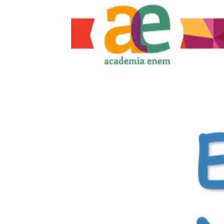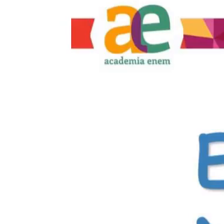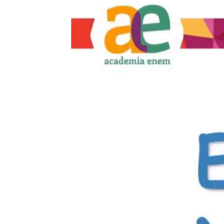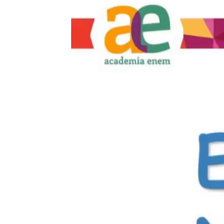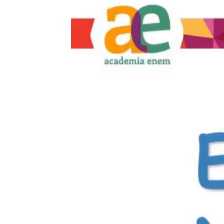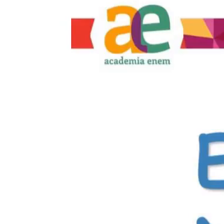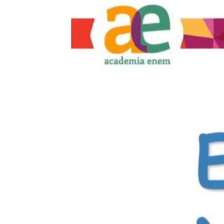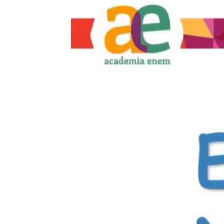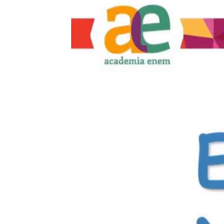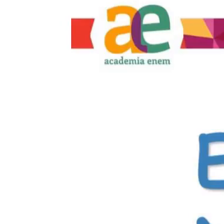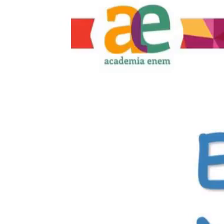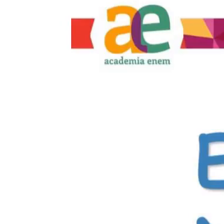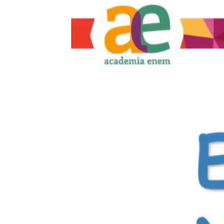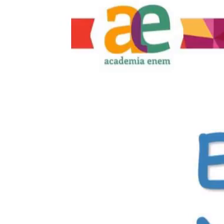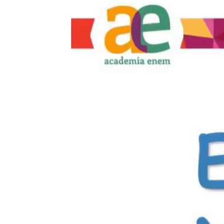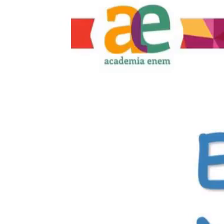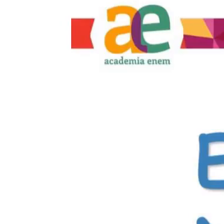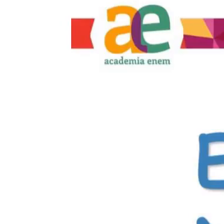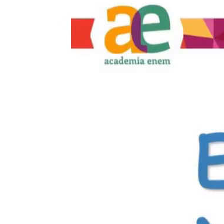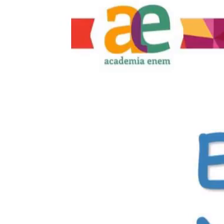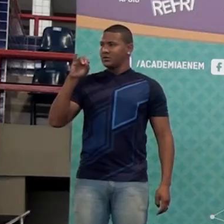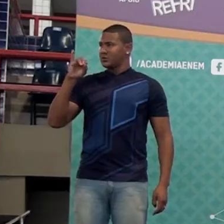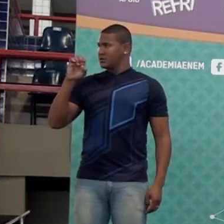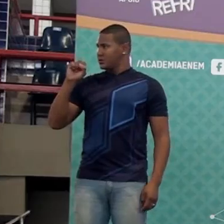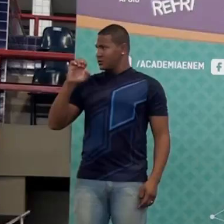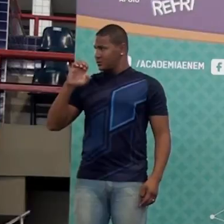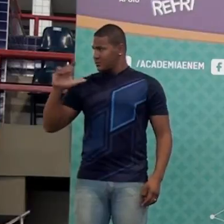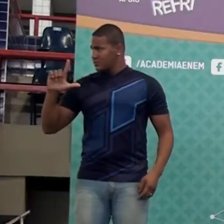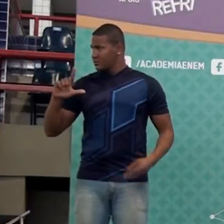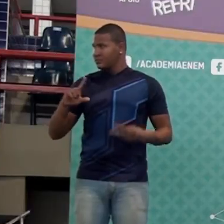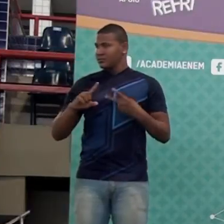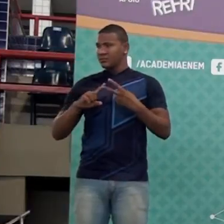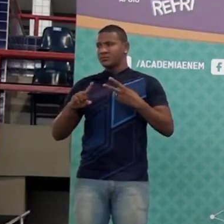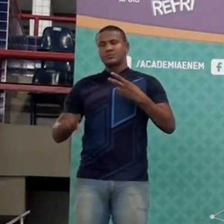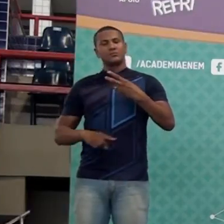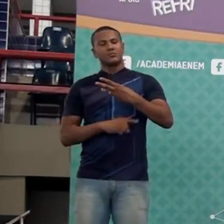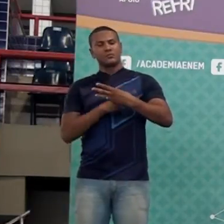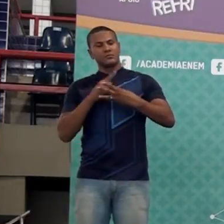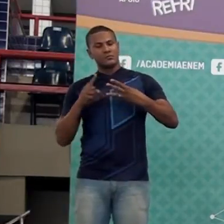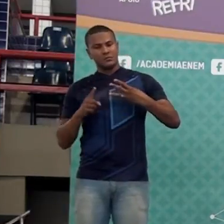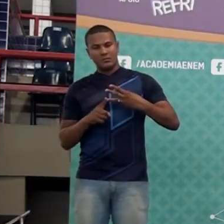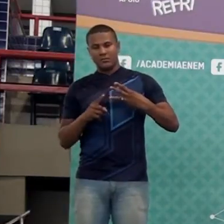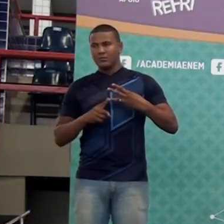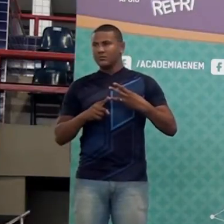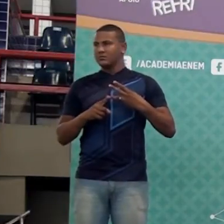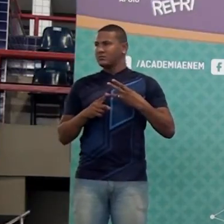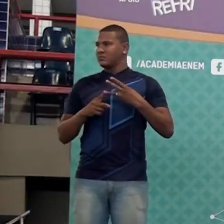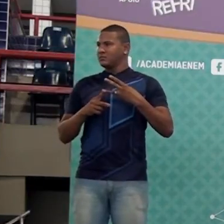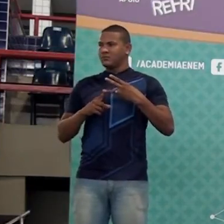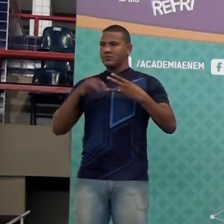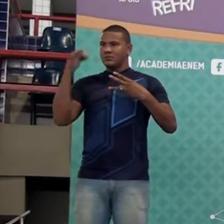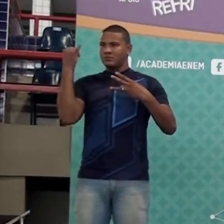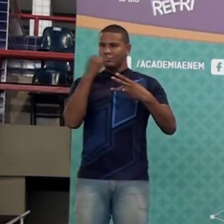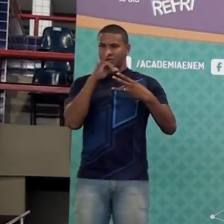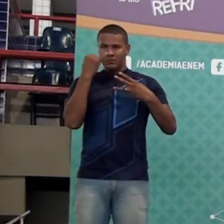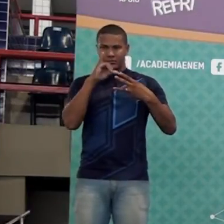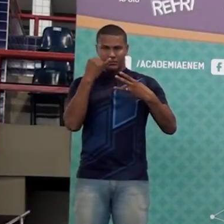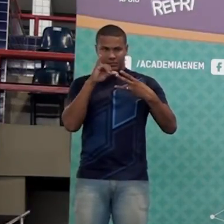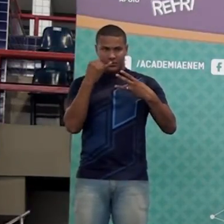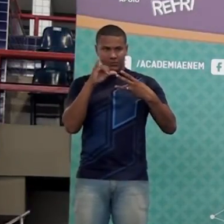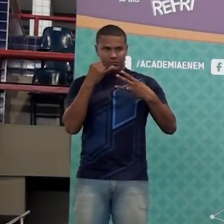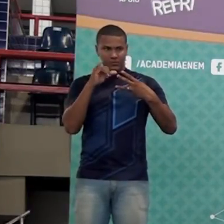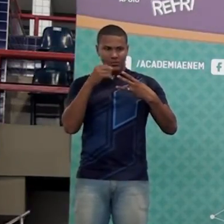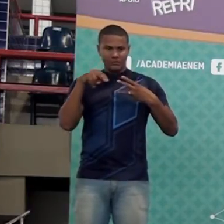energia nuclear, né? O Brasil também produz eletricidade a partir de energia